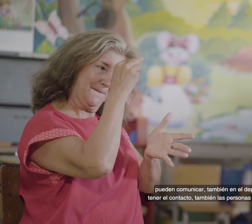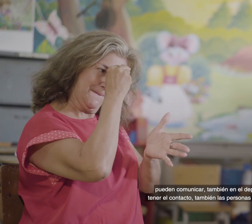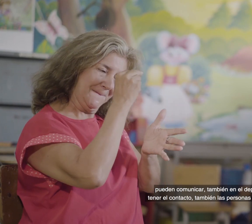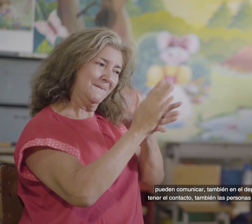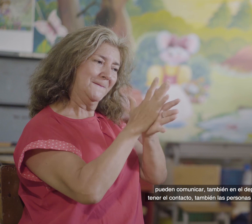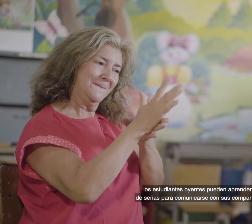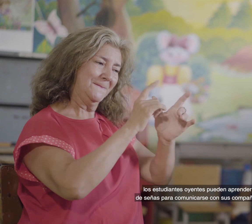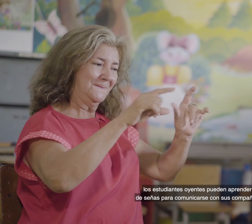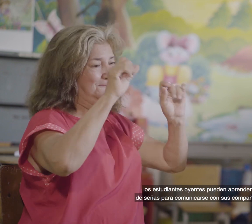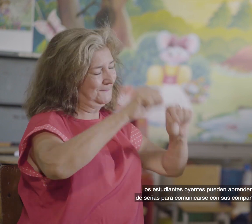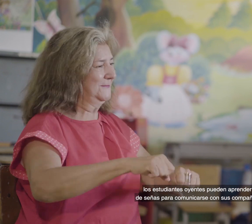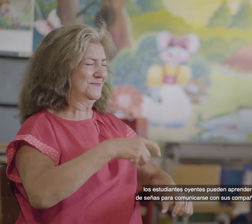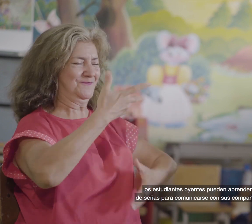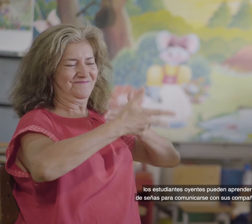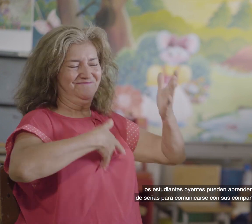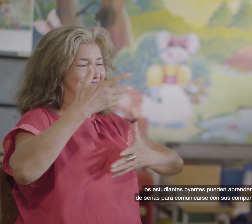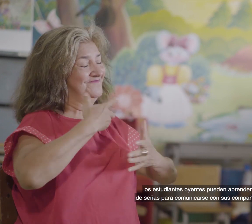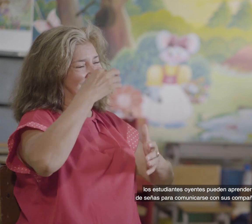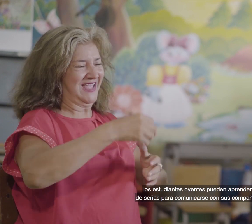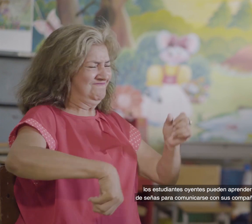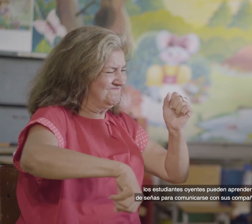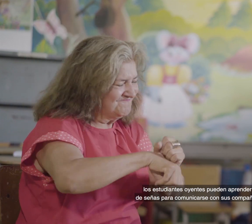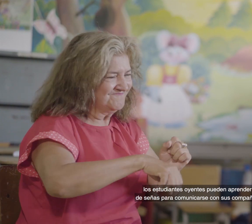personas oyentes, los estudiantes oyentes pueden aprender lenguaje de señas